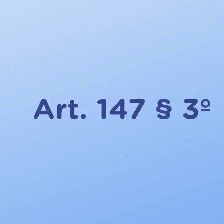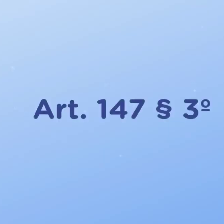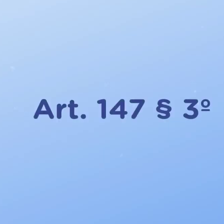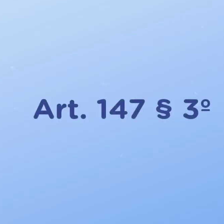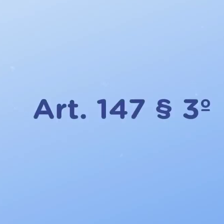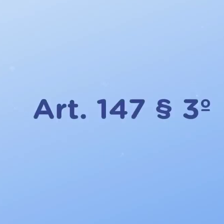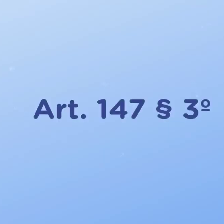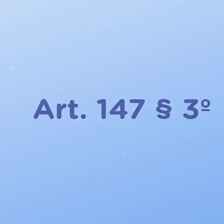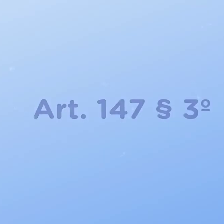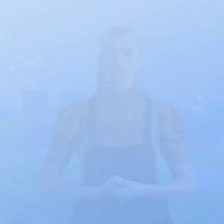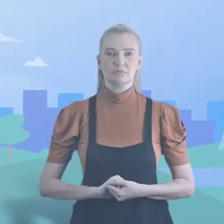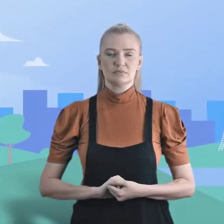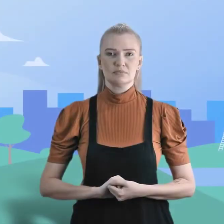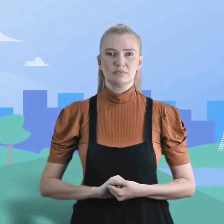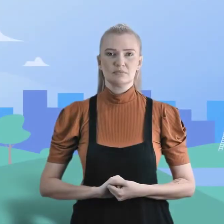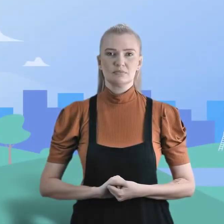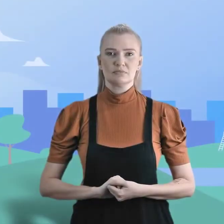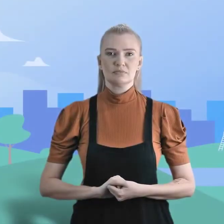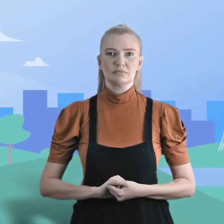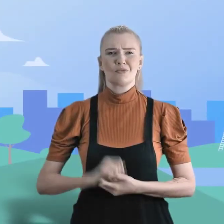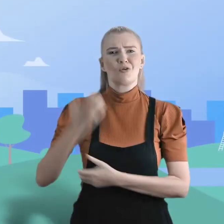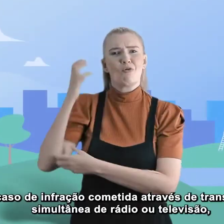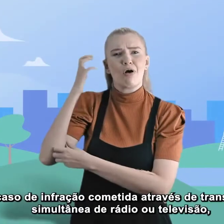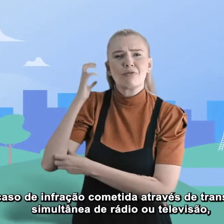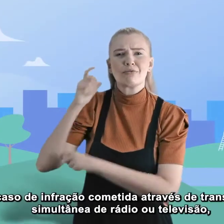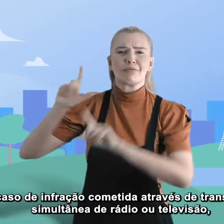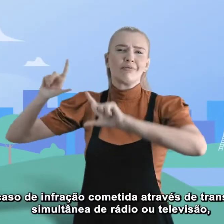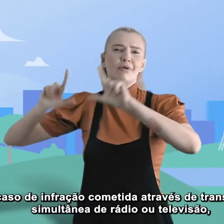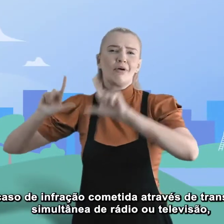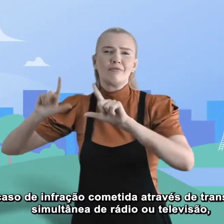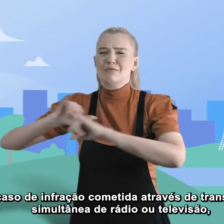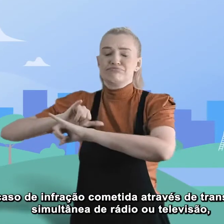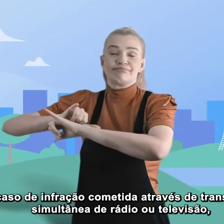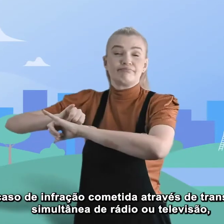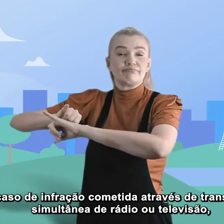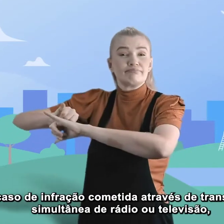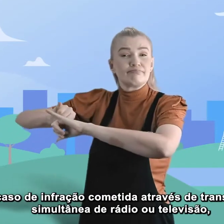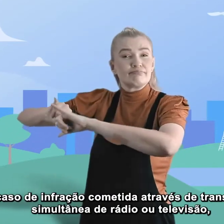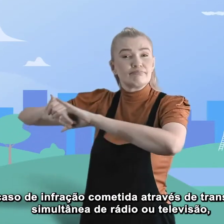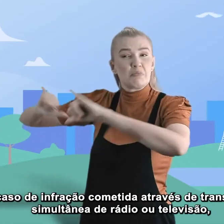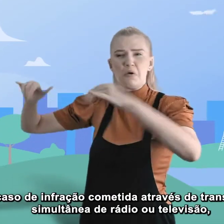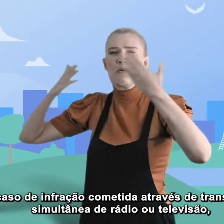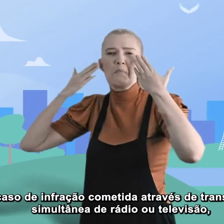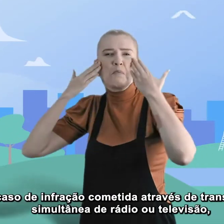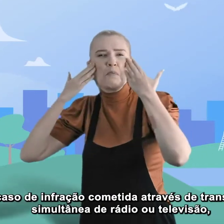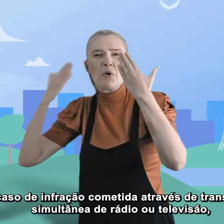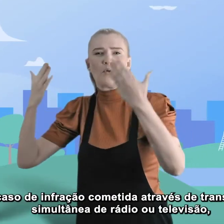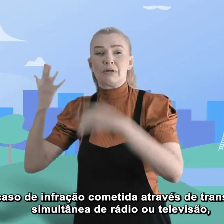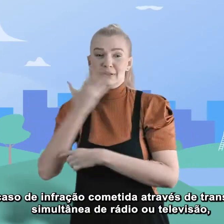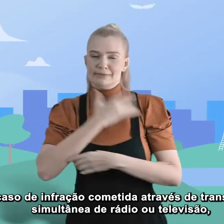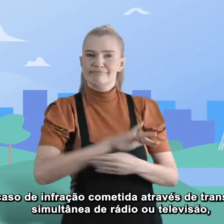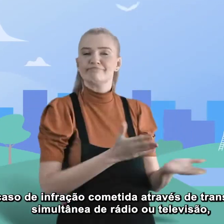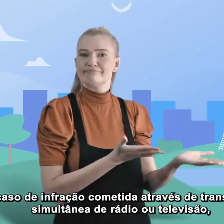Artigo 147, parágrafo 3º. Em caso de infração cometida através de transmissão simultânea de rádio ou